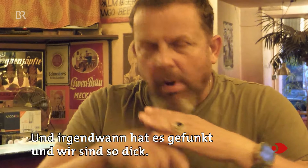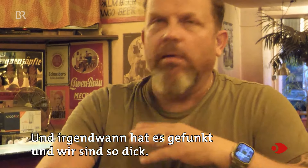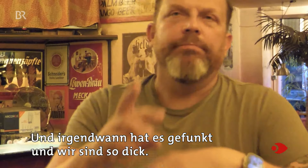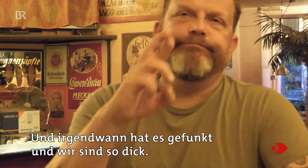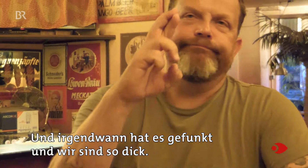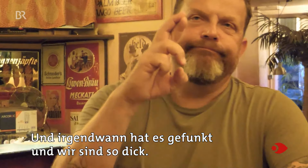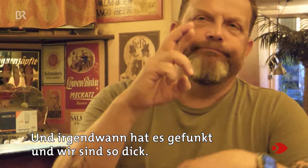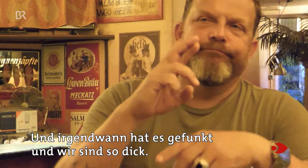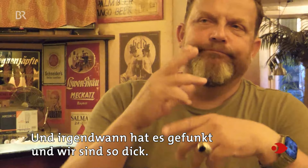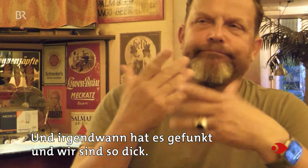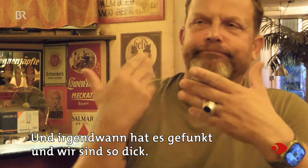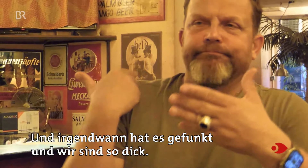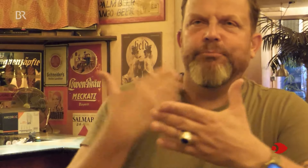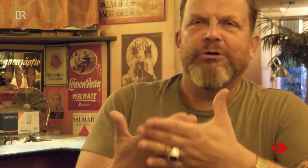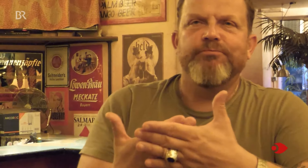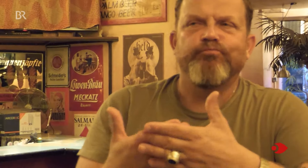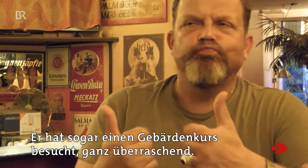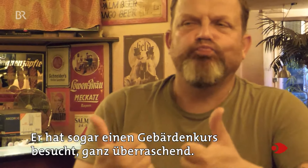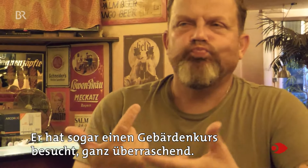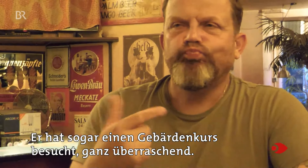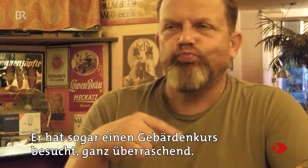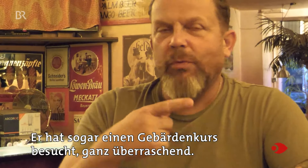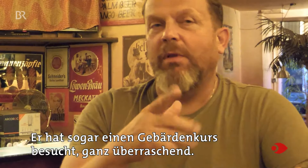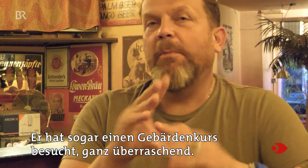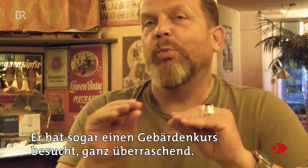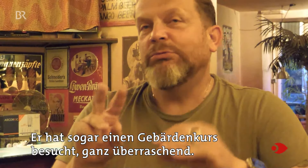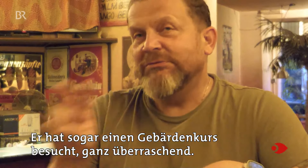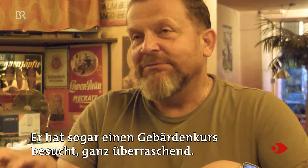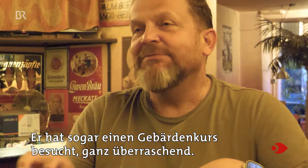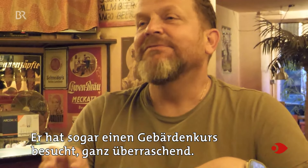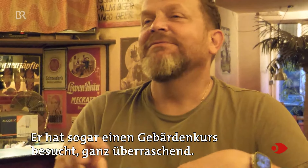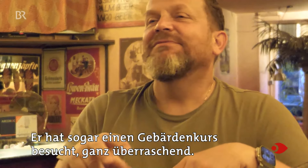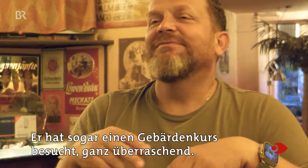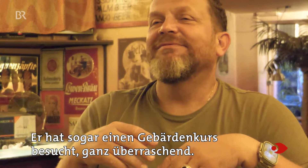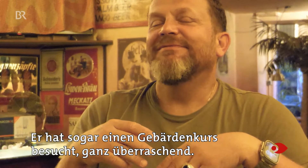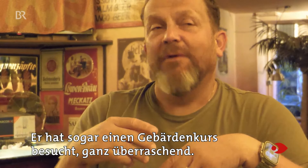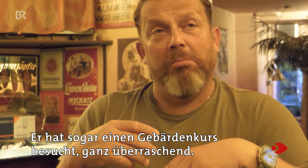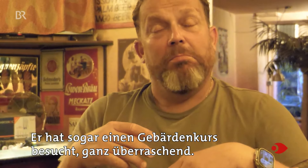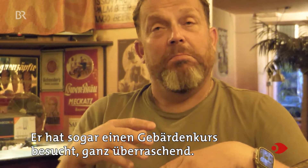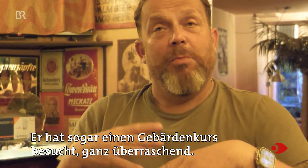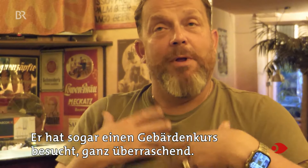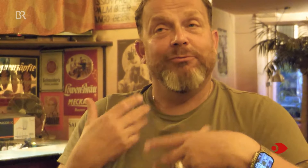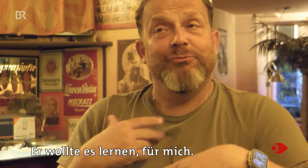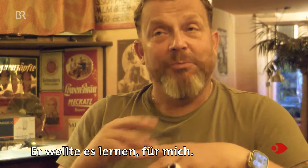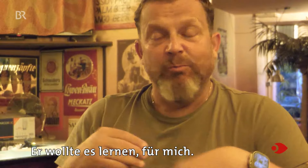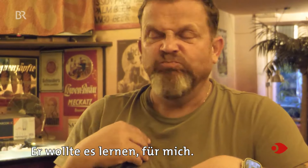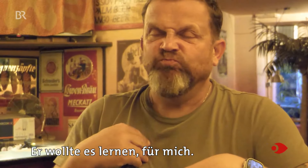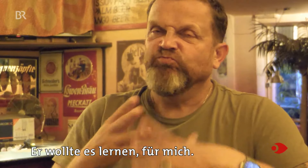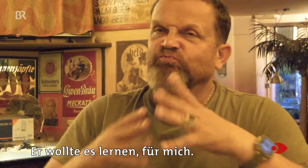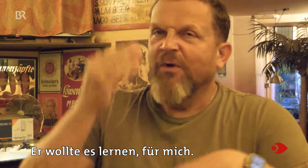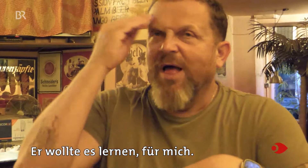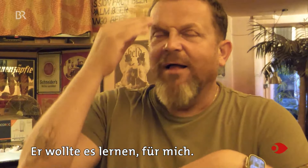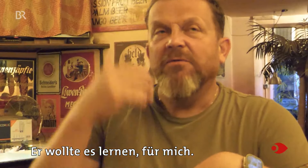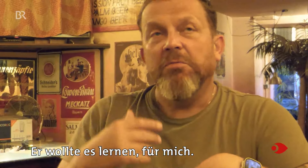und wir sind so dick. Er hat sogar einen Gebärdenkurs besucht, ganz überraschend. Er wollte es lernen. Für mich.